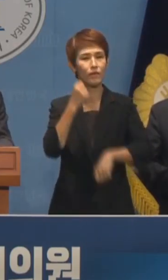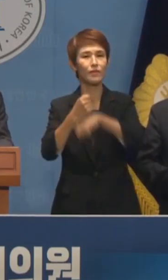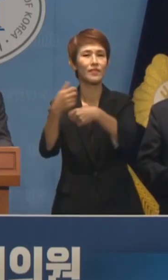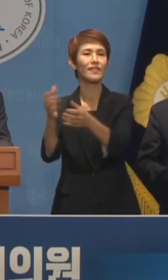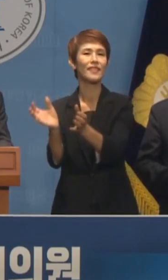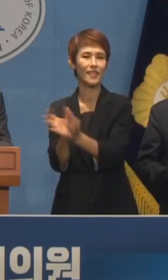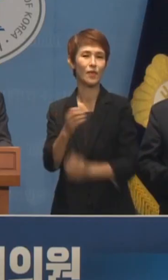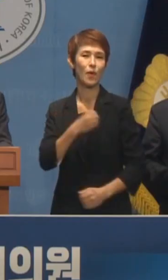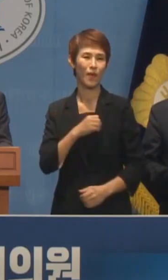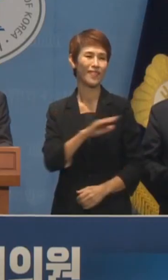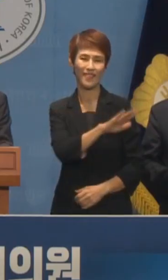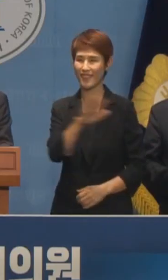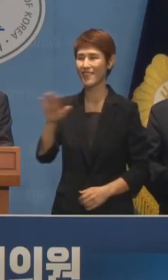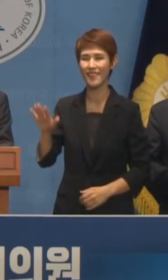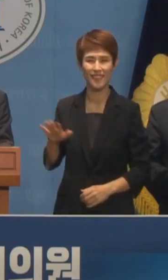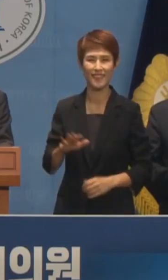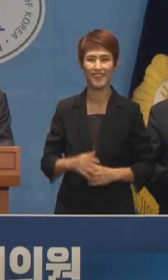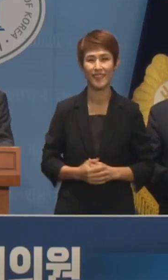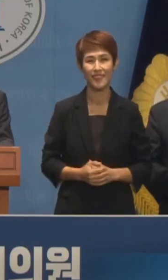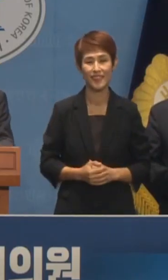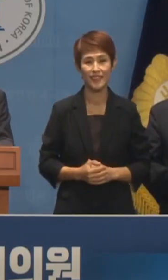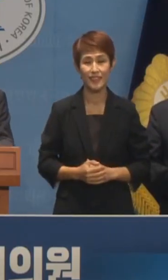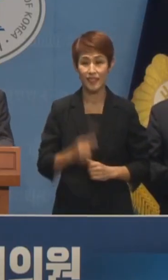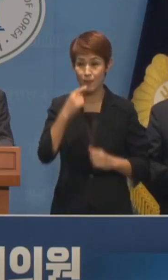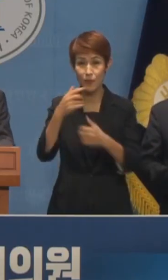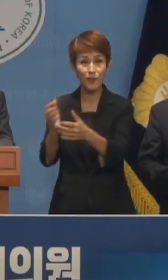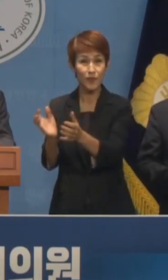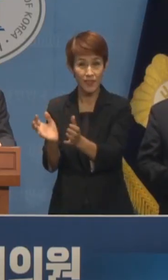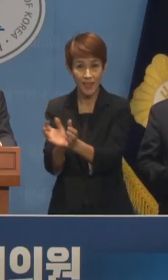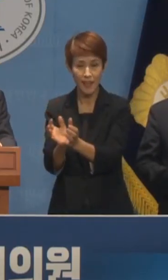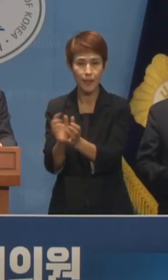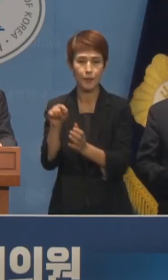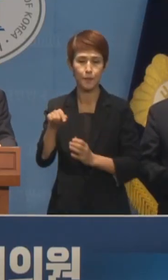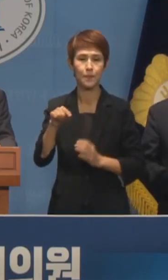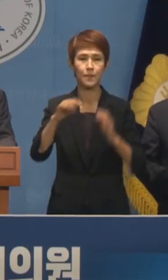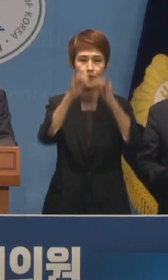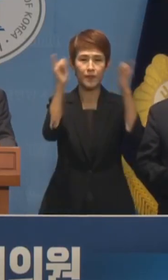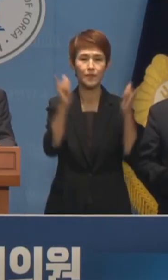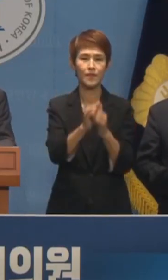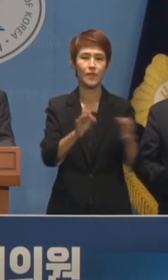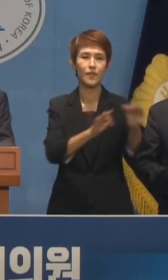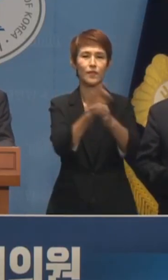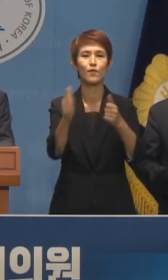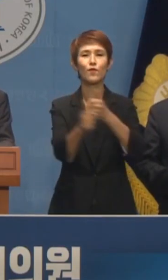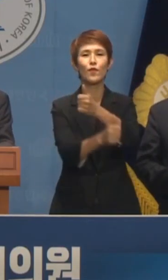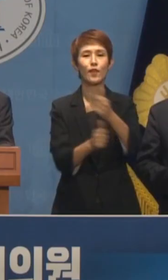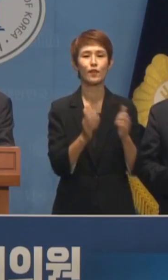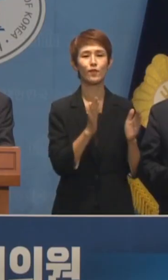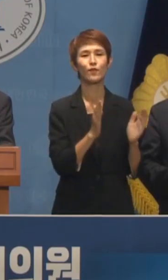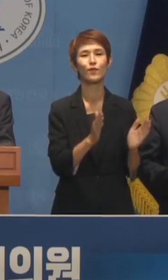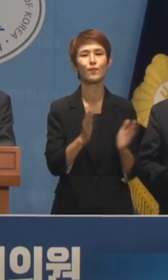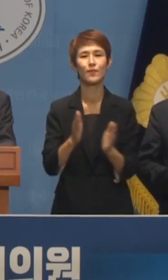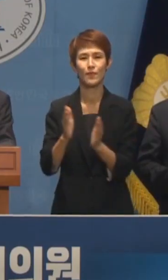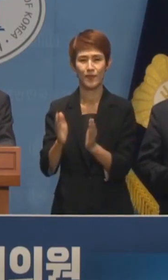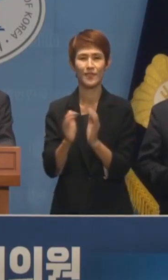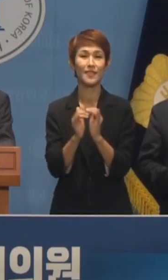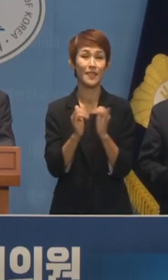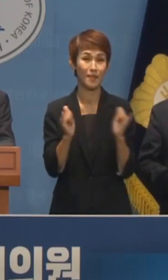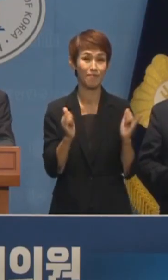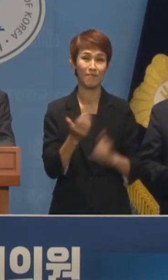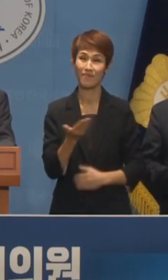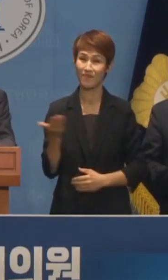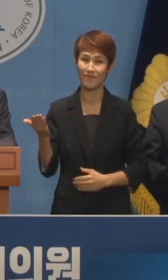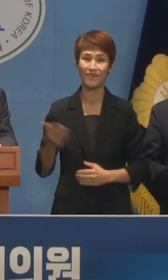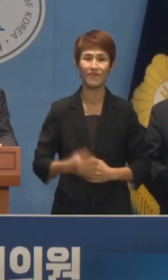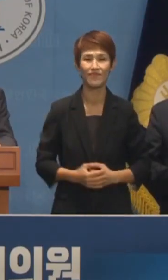하면서 또 민주당의 사회적 경제위원회를 준비하고 있는